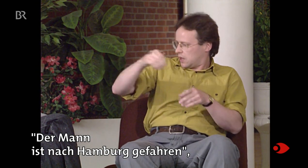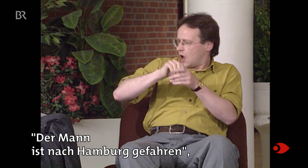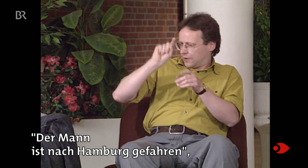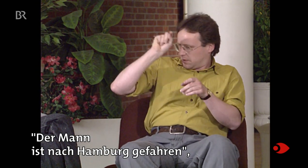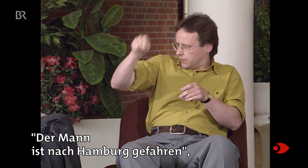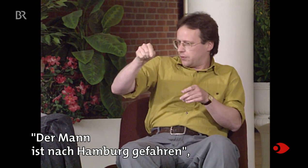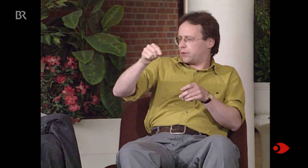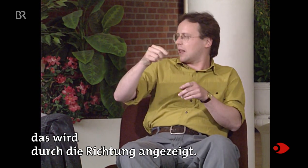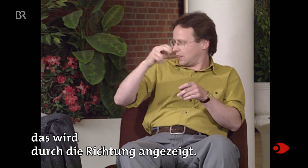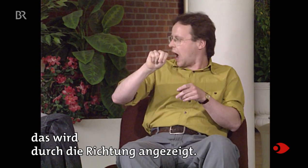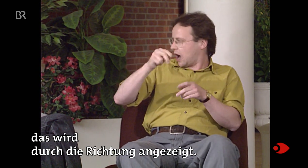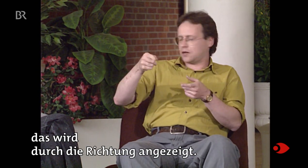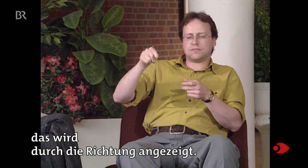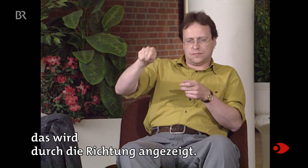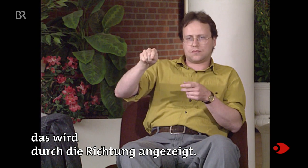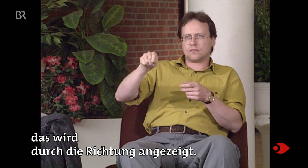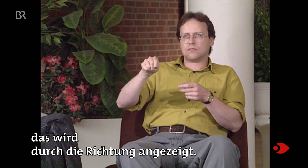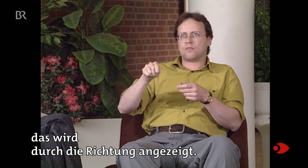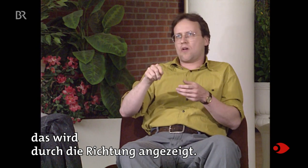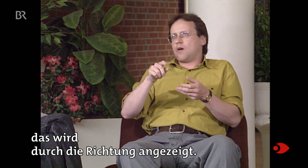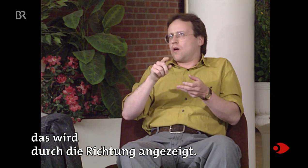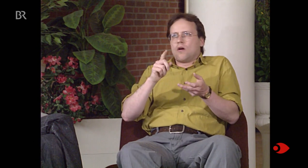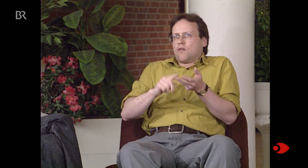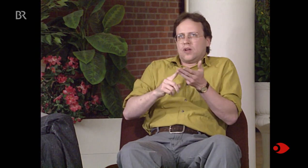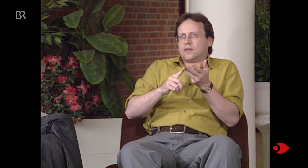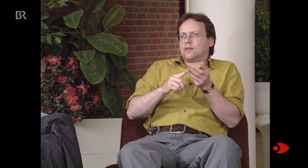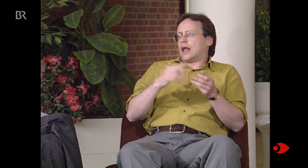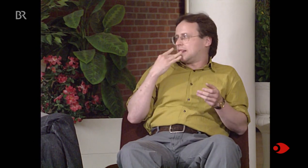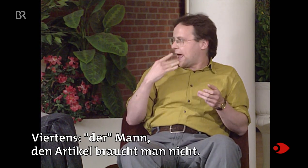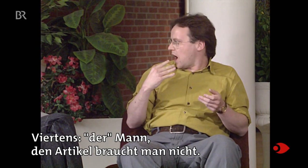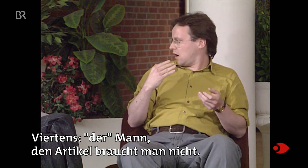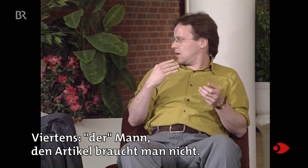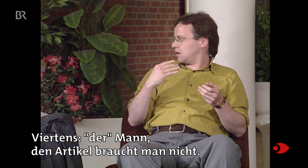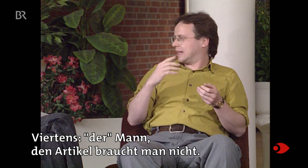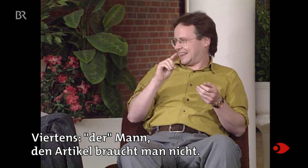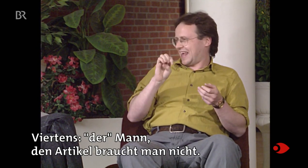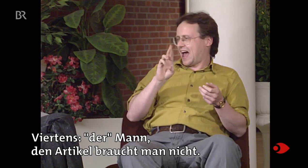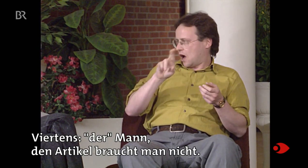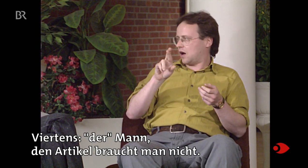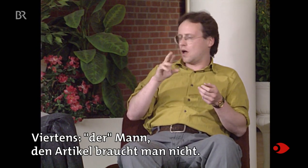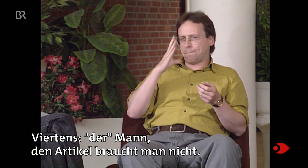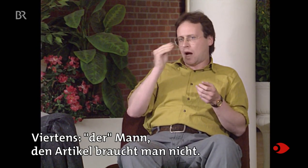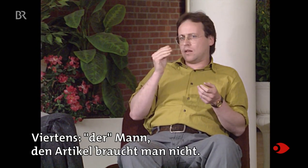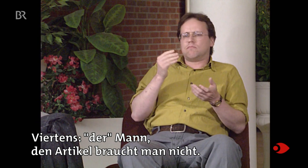nach Hamburg gefahren. Das wird durch die Richtung angezeigt. Viertens, der Mann. Den Artikel